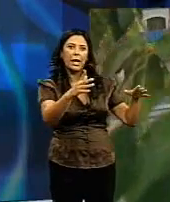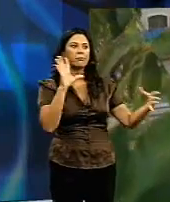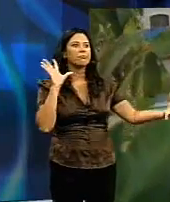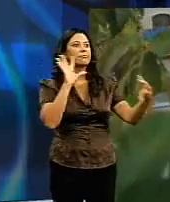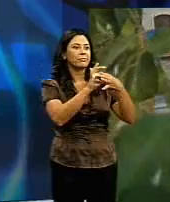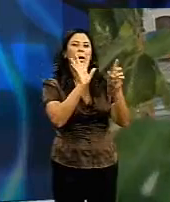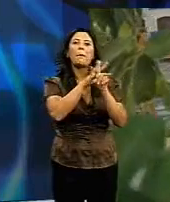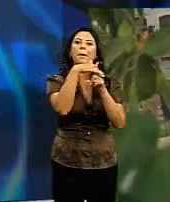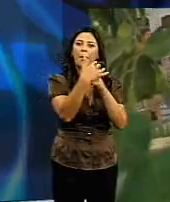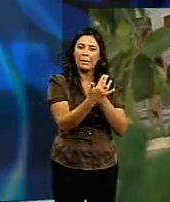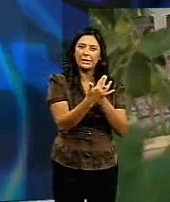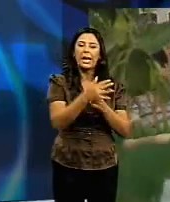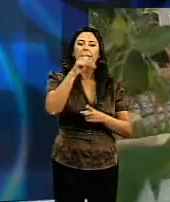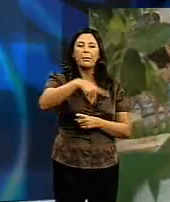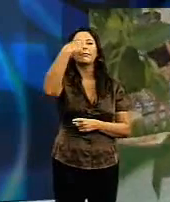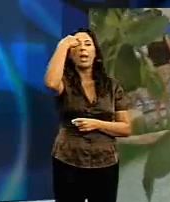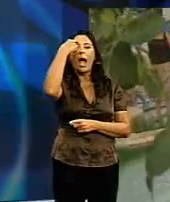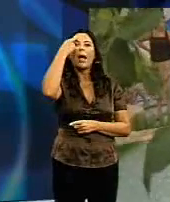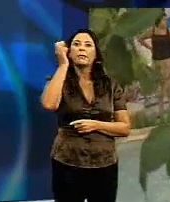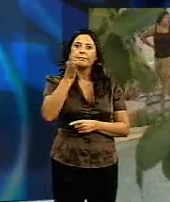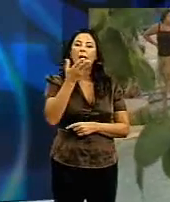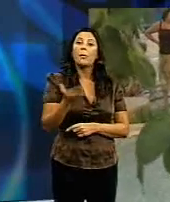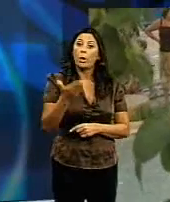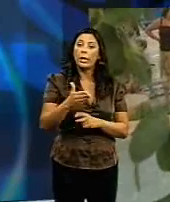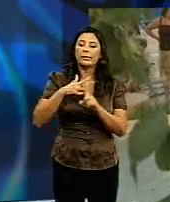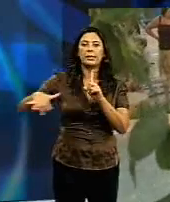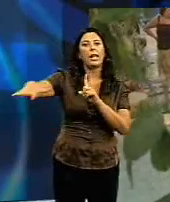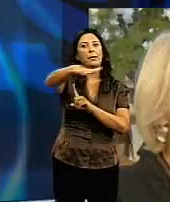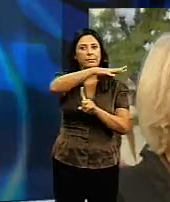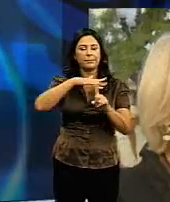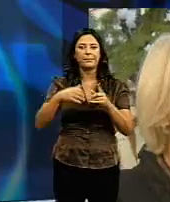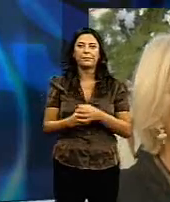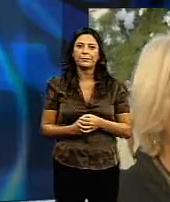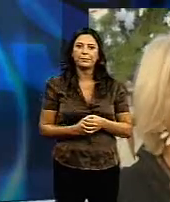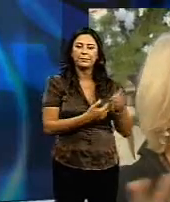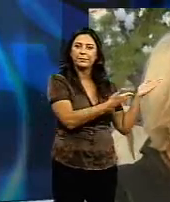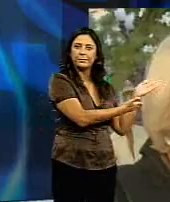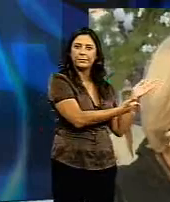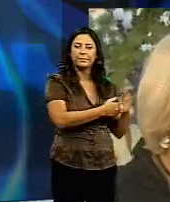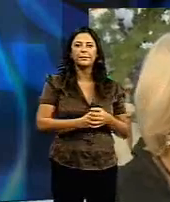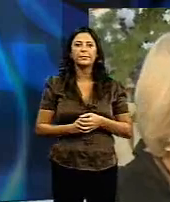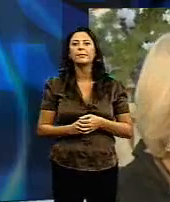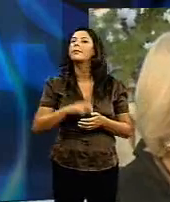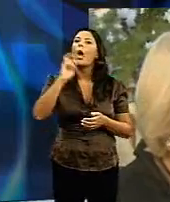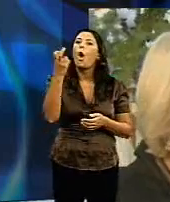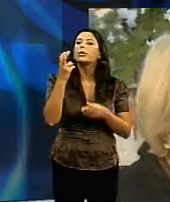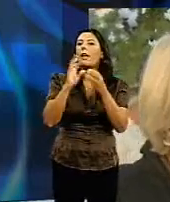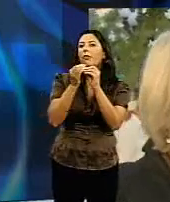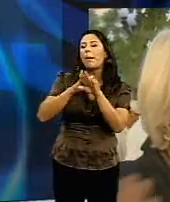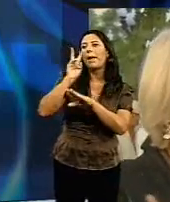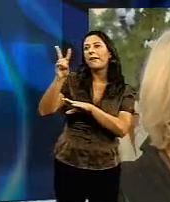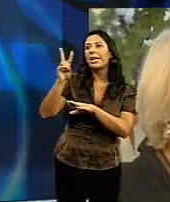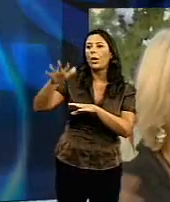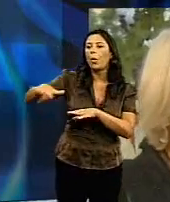medio ambiente y nos recuerda la importancia de aquello que nos rodea. Hagan otra visión de determinados rincones de la ciudad